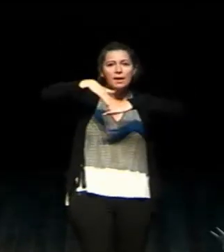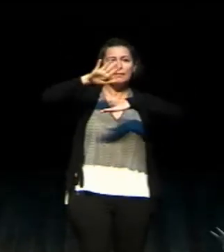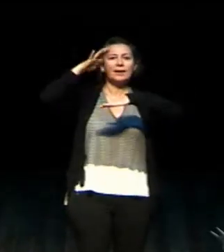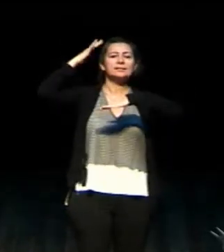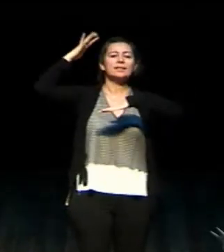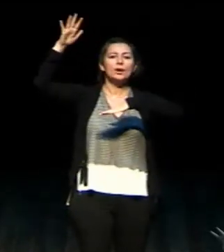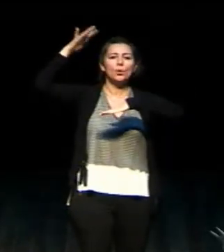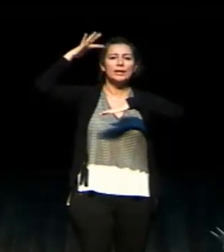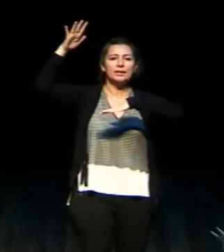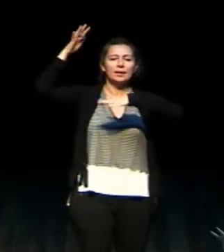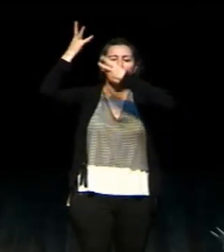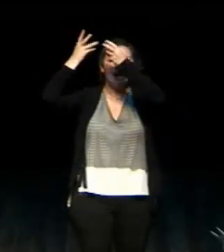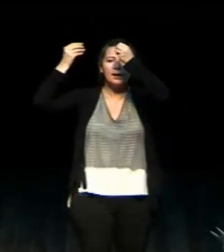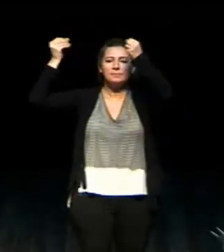segunda língua.